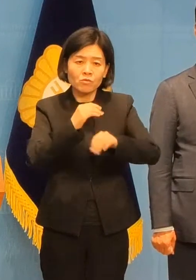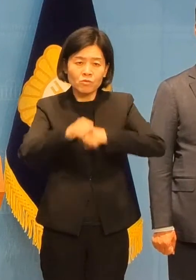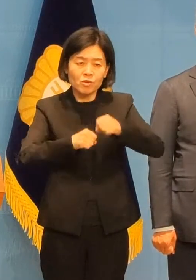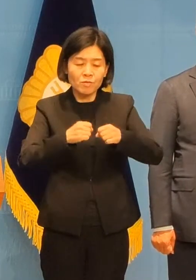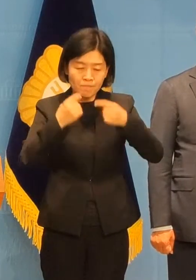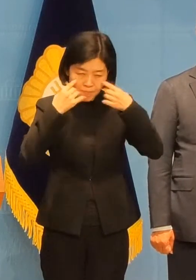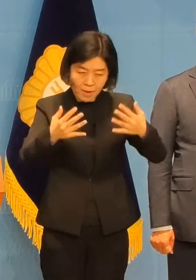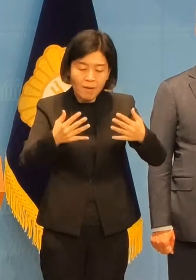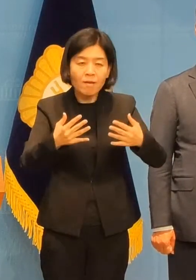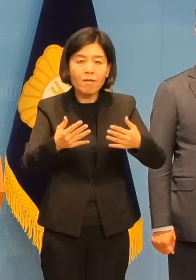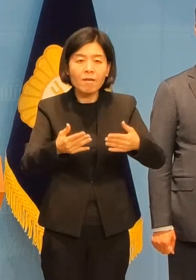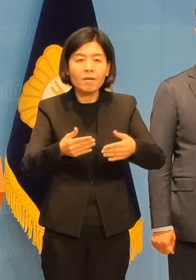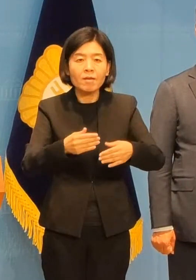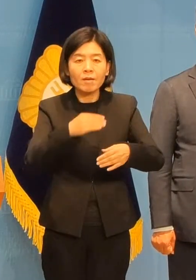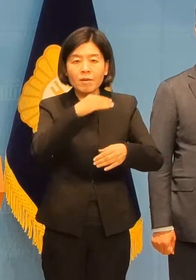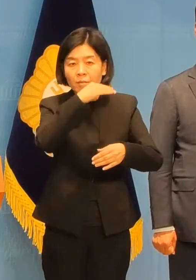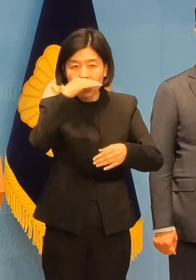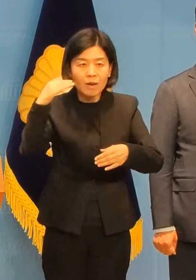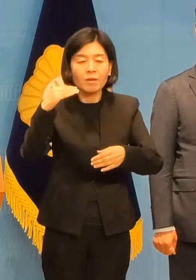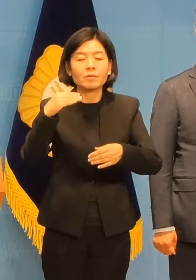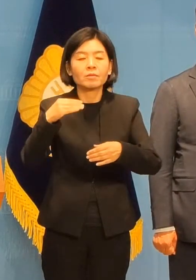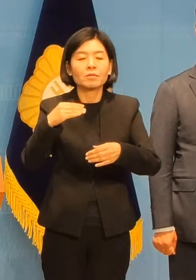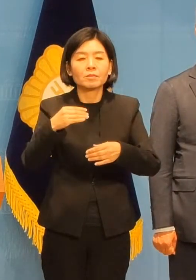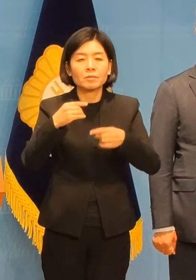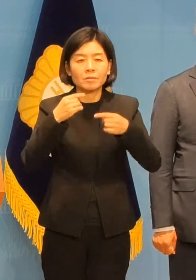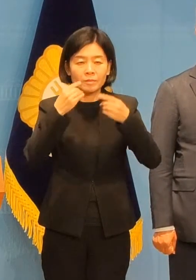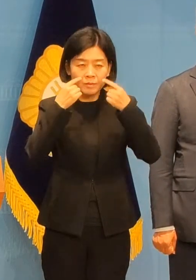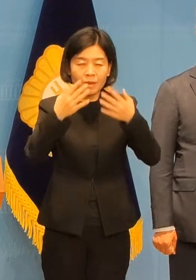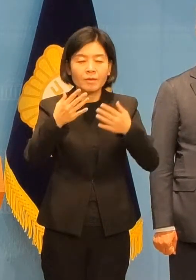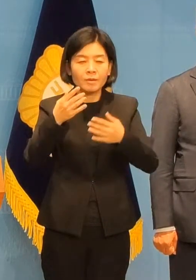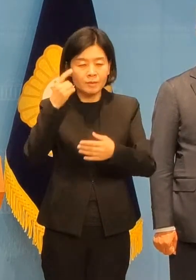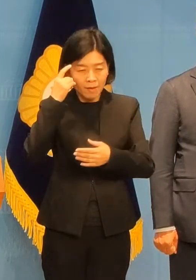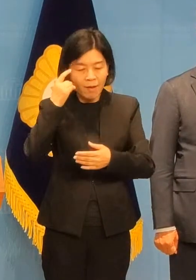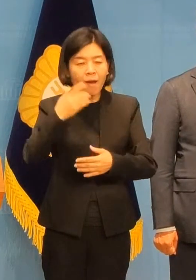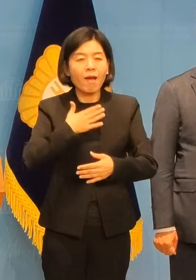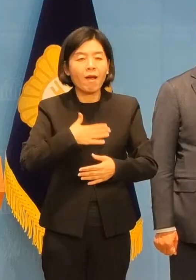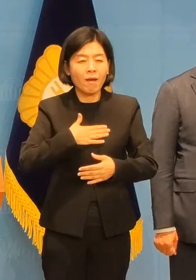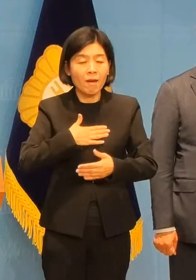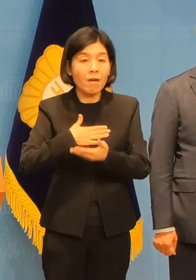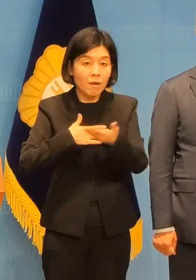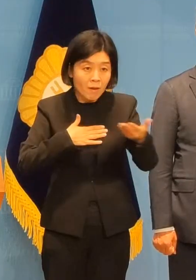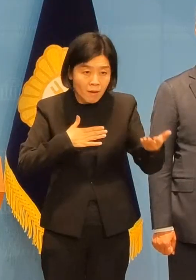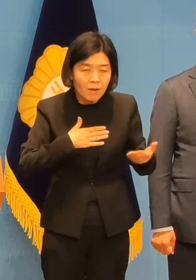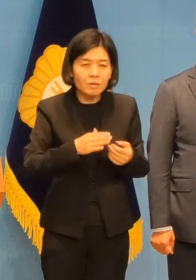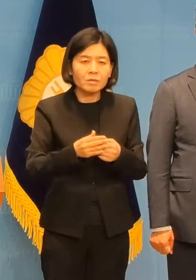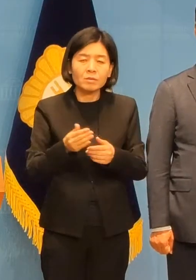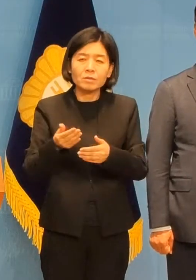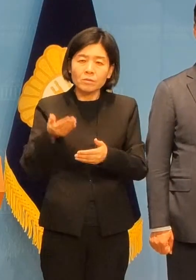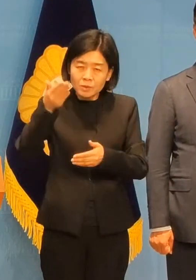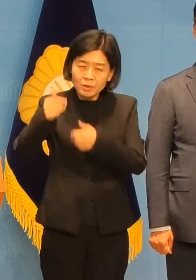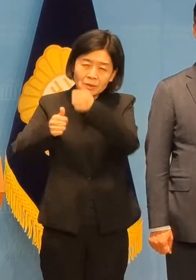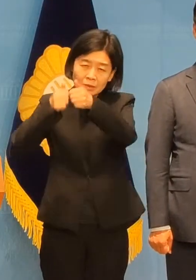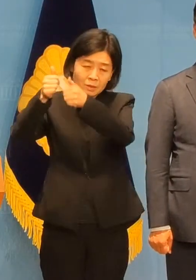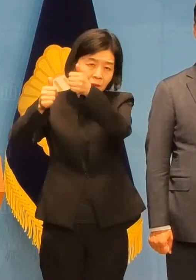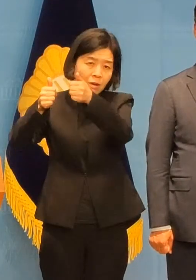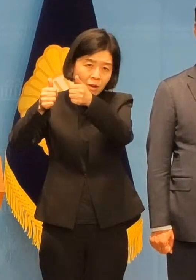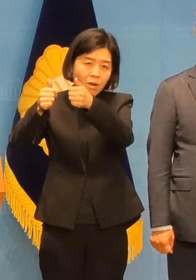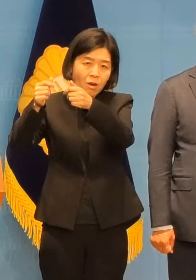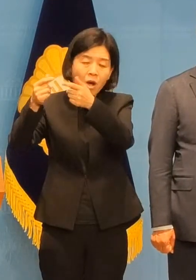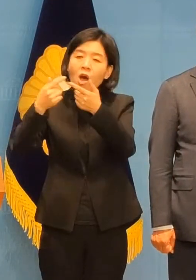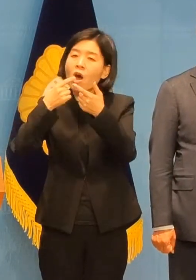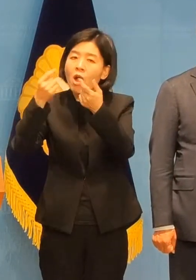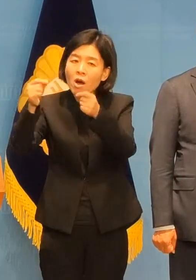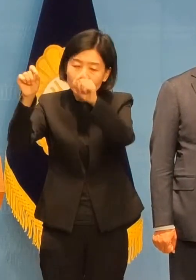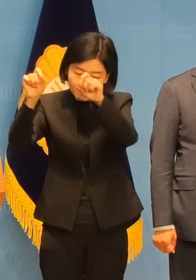뿌리내리고 굳건하게 바로 설 수 있음을 알기에 우리 선조들이 그랬던 것처럼 지금의 우리